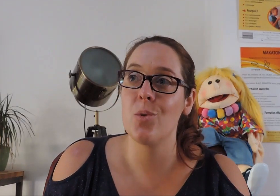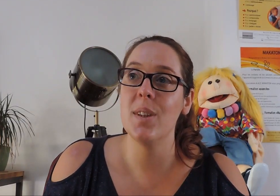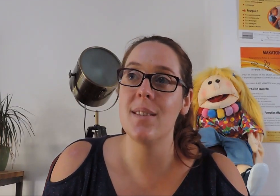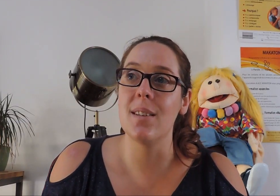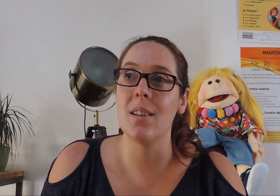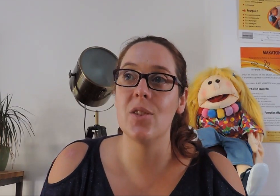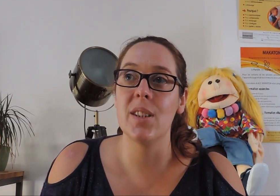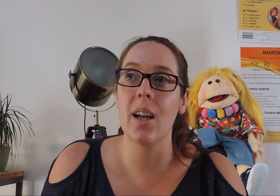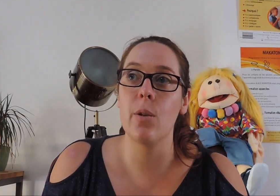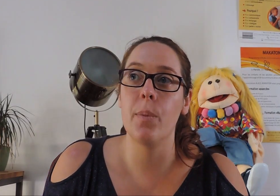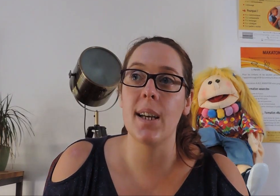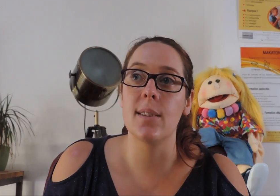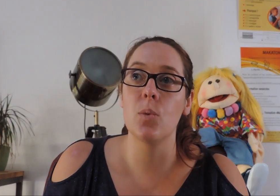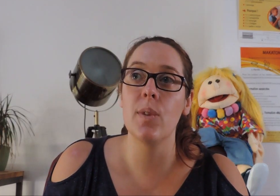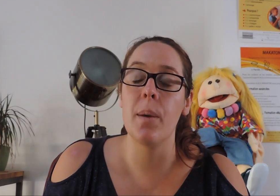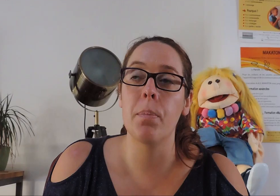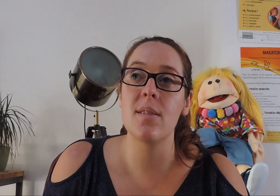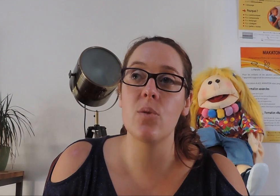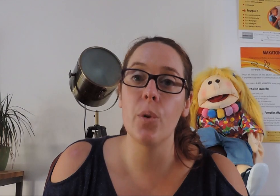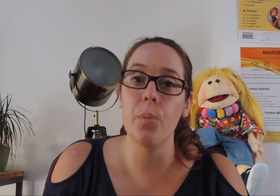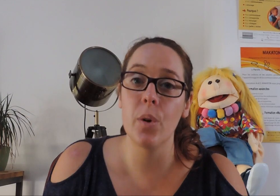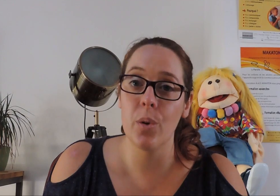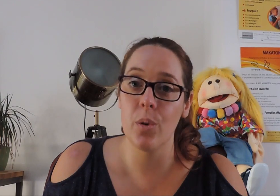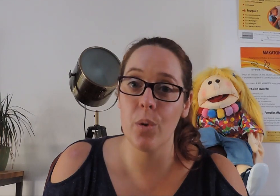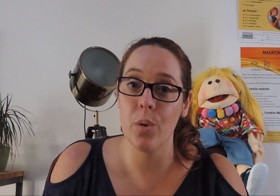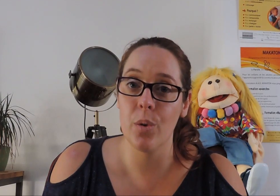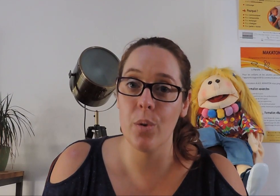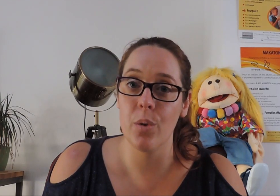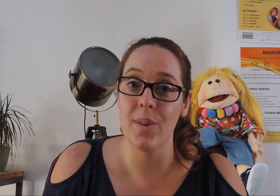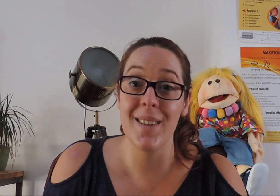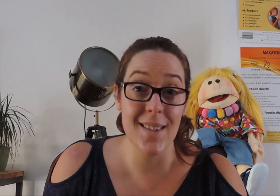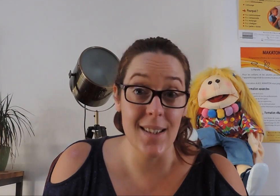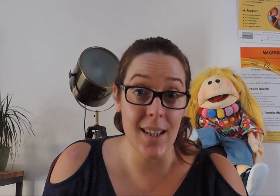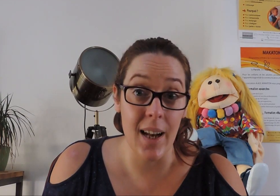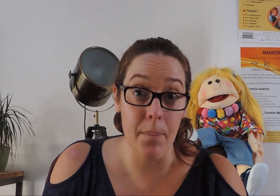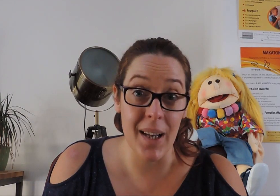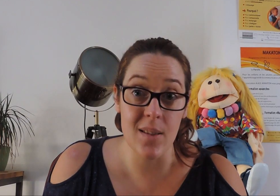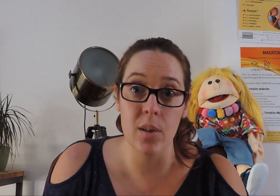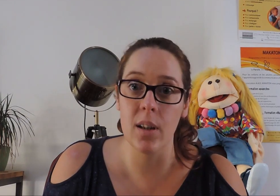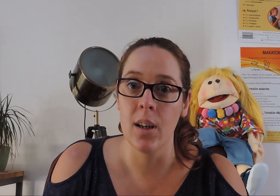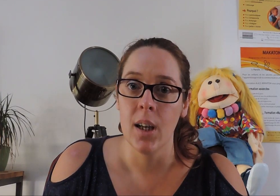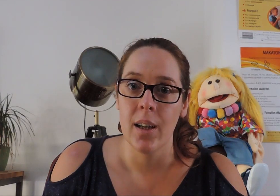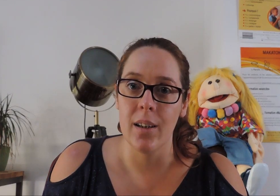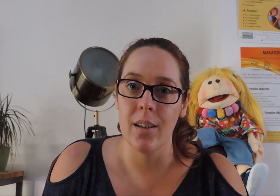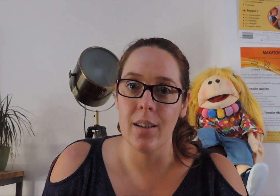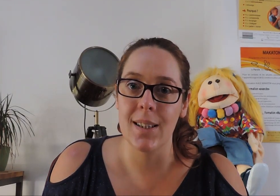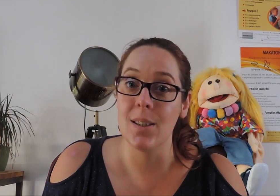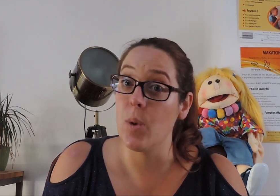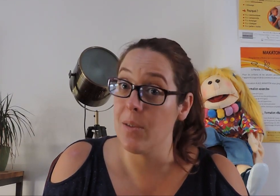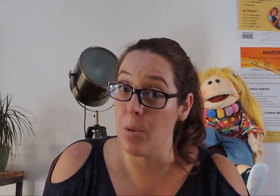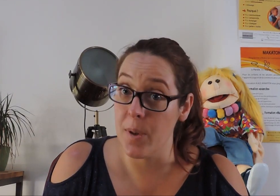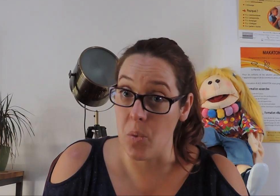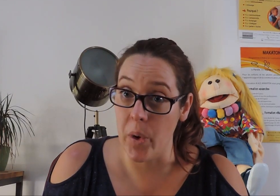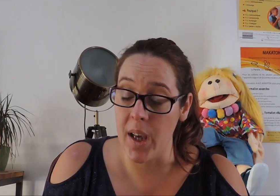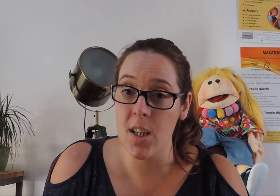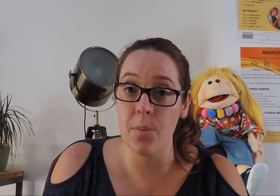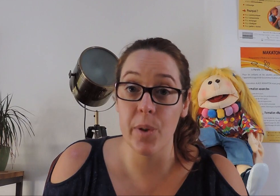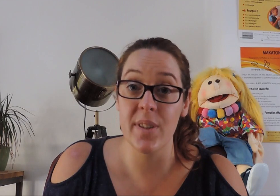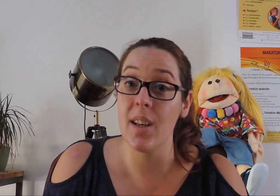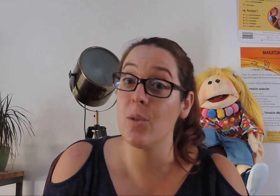ensuite je dirais que le magathon n'est pas seulement destiné à la personne qui doit développer son langage mais aussi